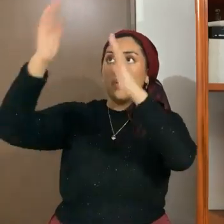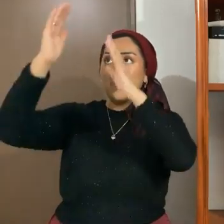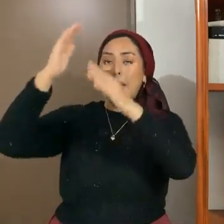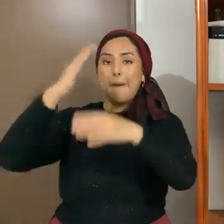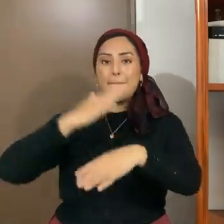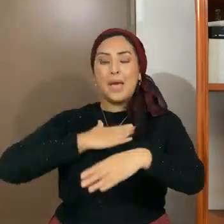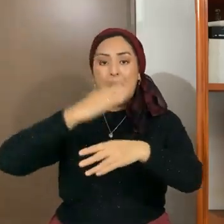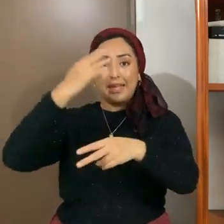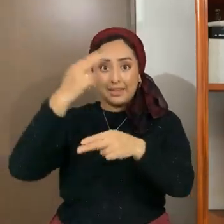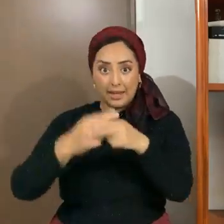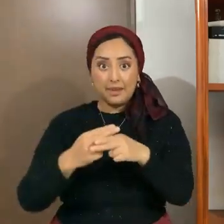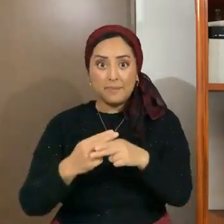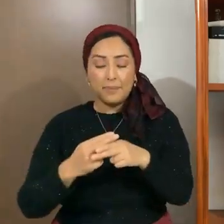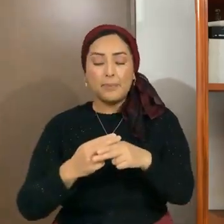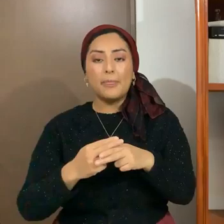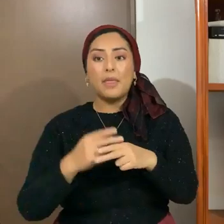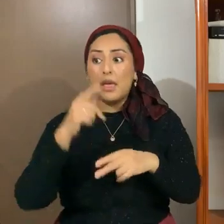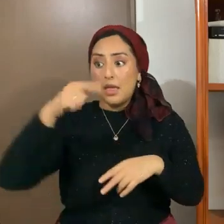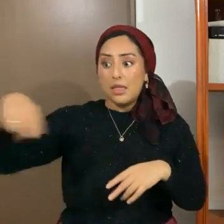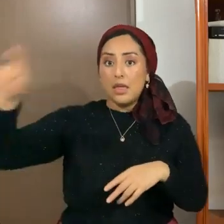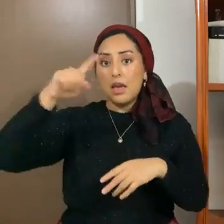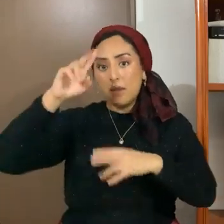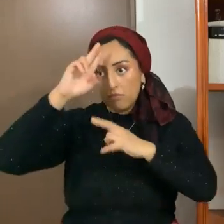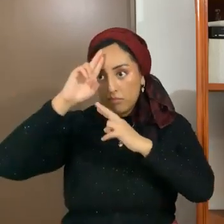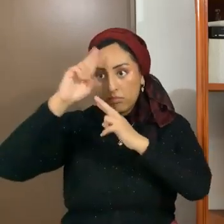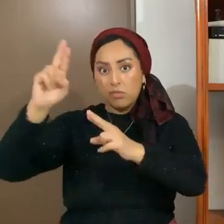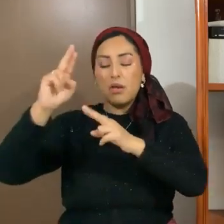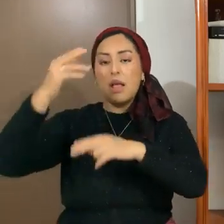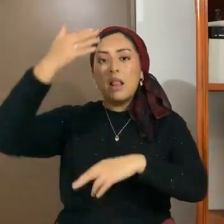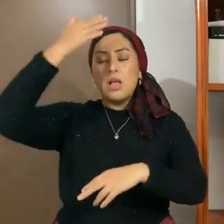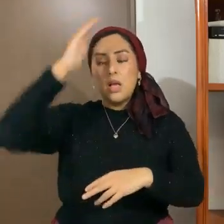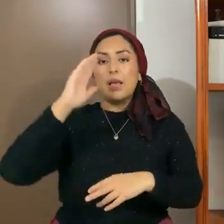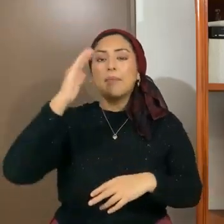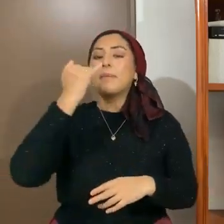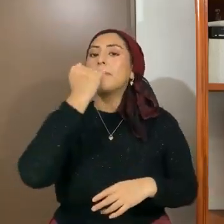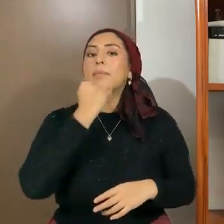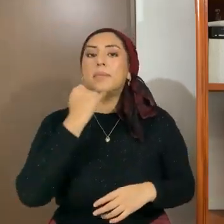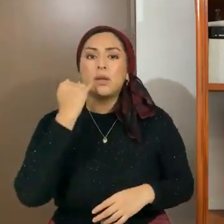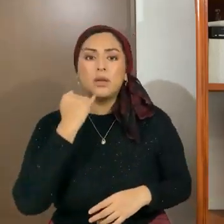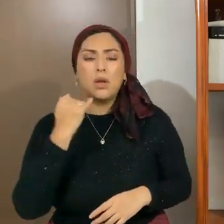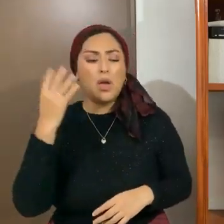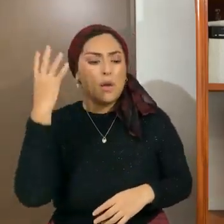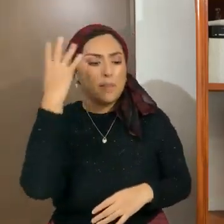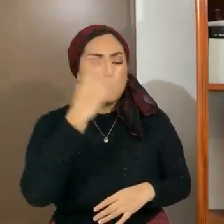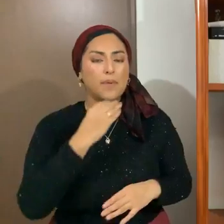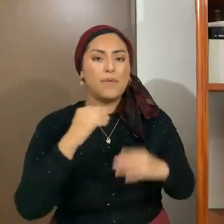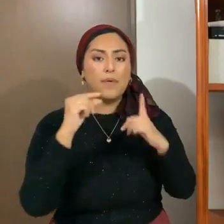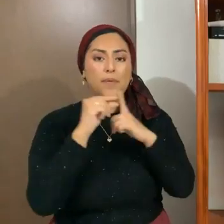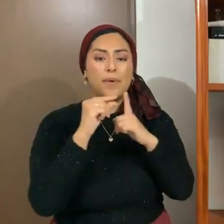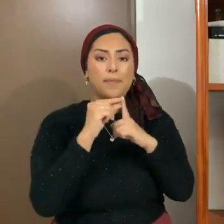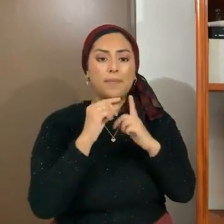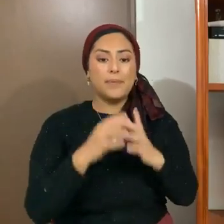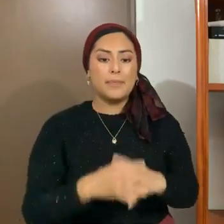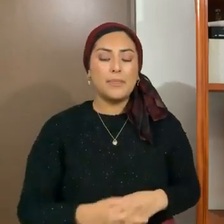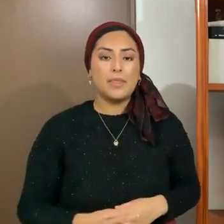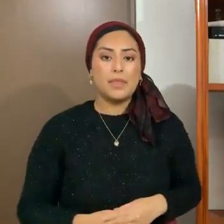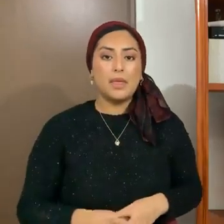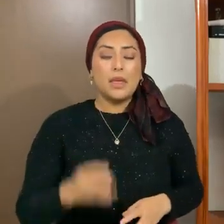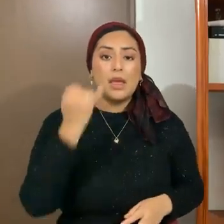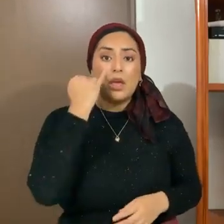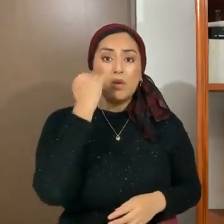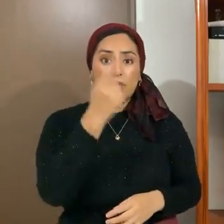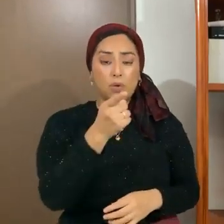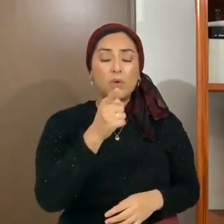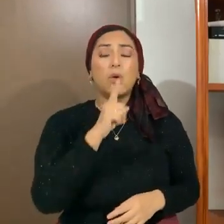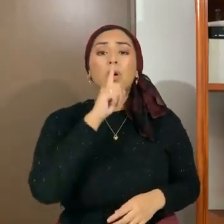al Santo de Jacob, y temerán al Elohim de Israel. Precioso, preciosa cita. Entonces, si tú